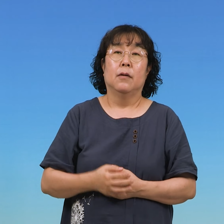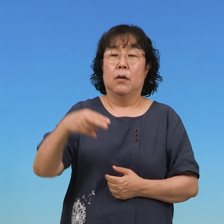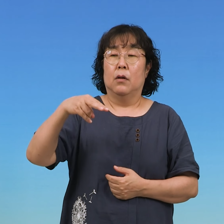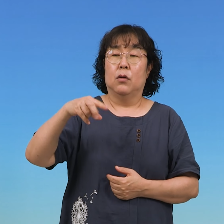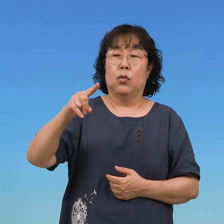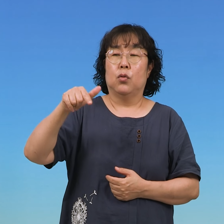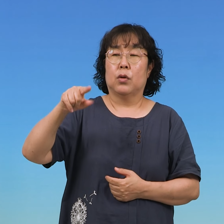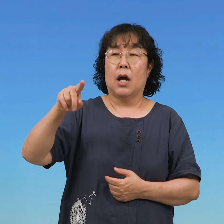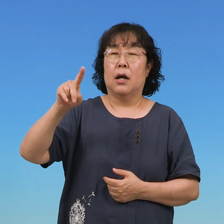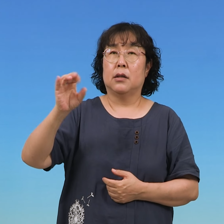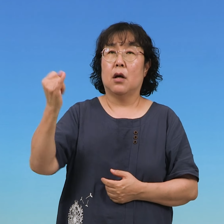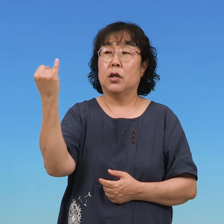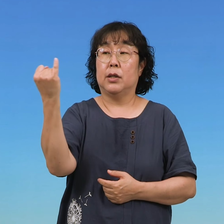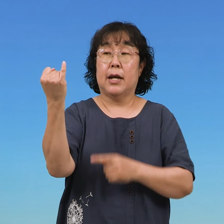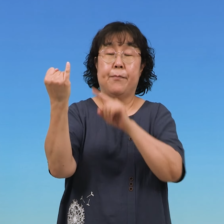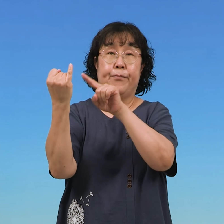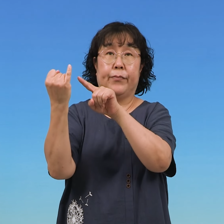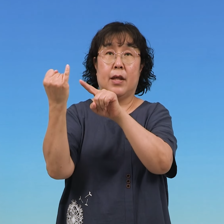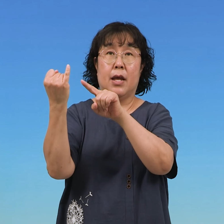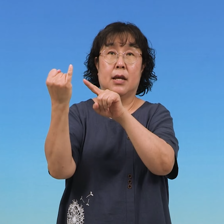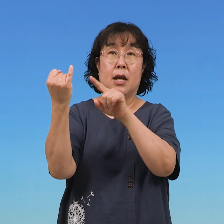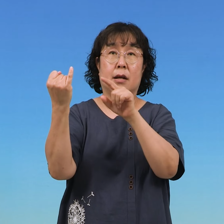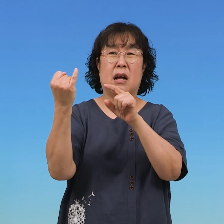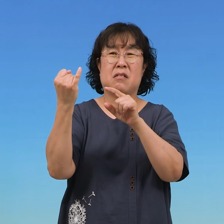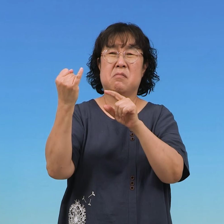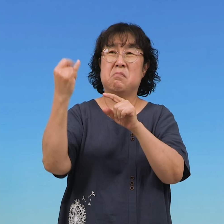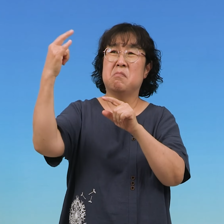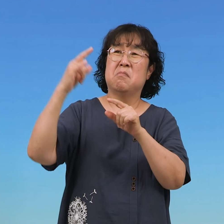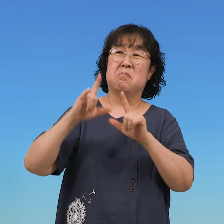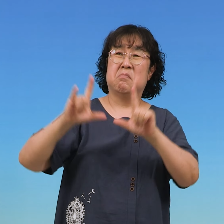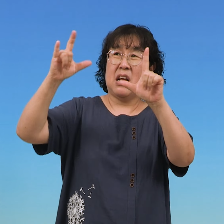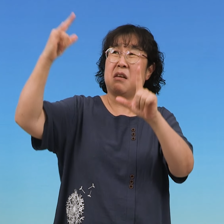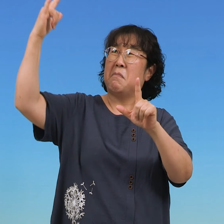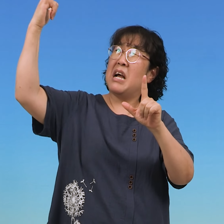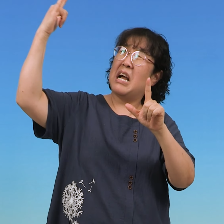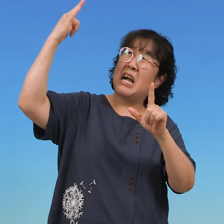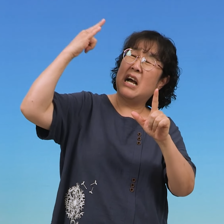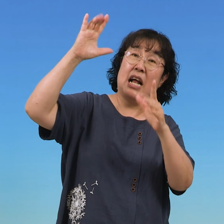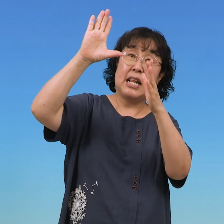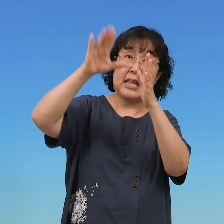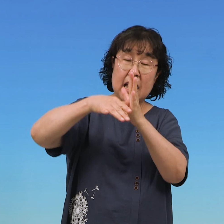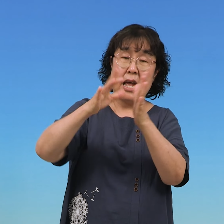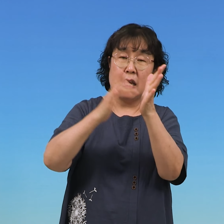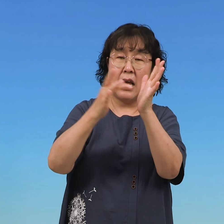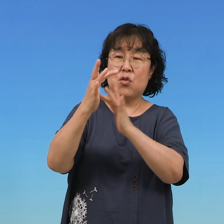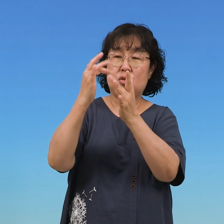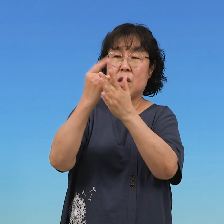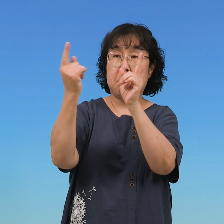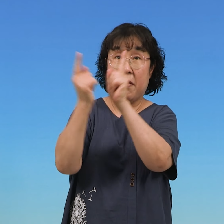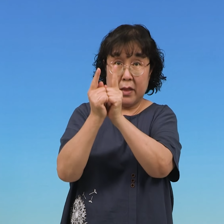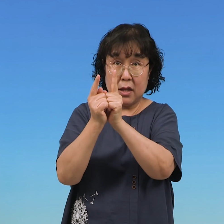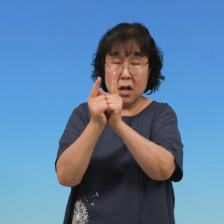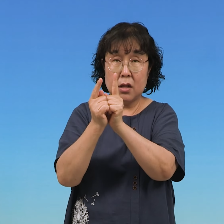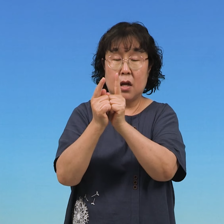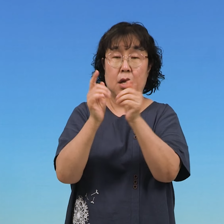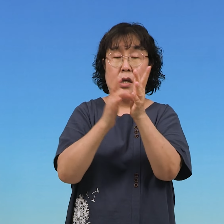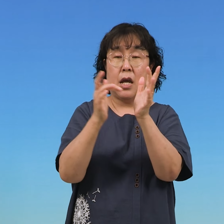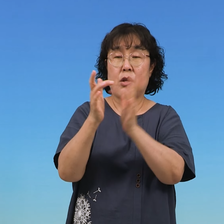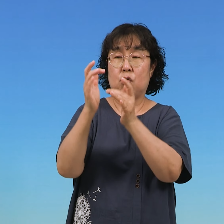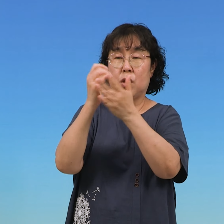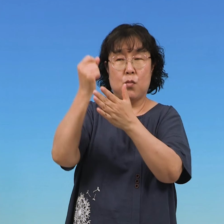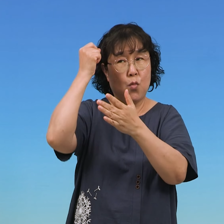이 수가성 여인에게 그 한나 땡볕에 예수님이 이제 이 여인을 만나주지 않으십니까? 그리고는